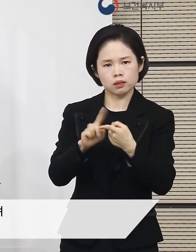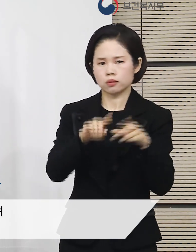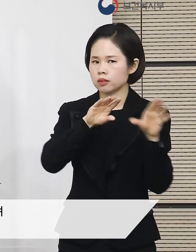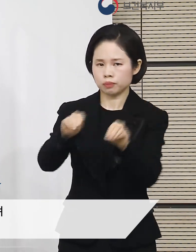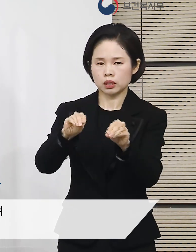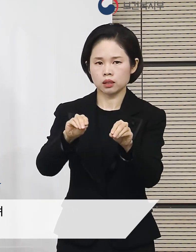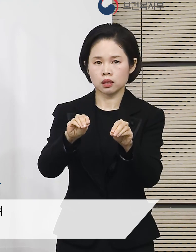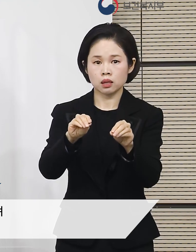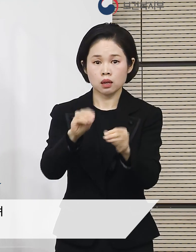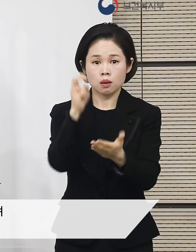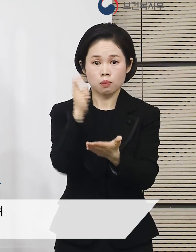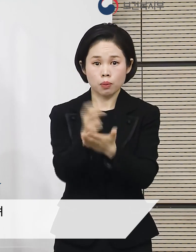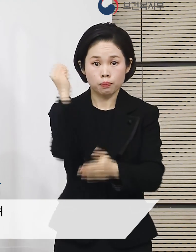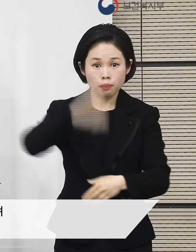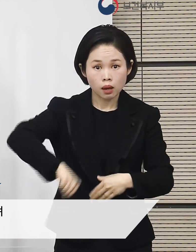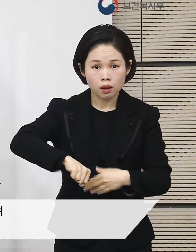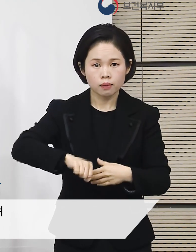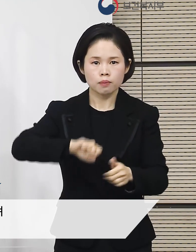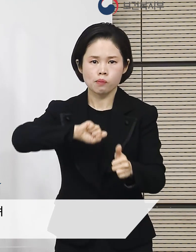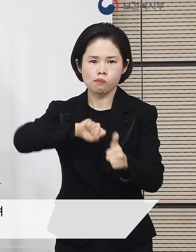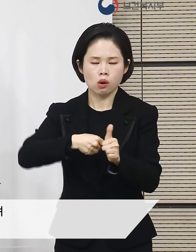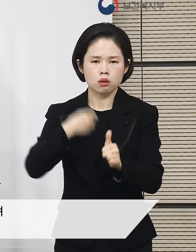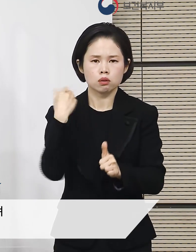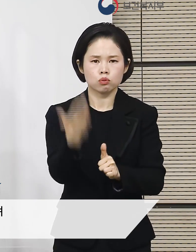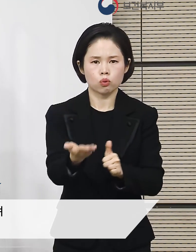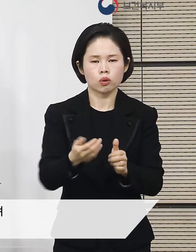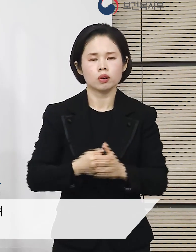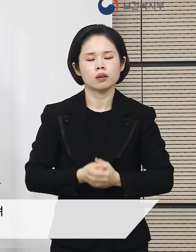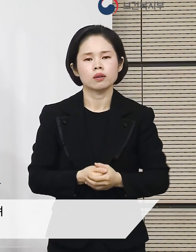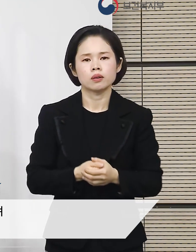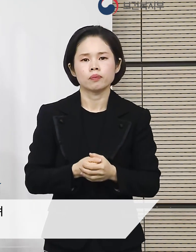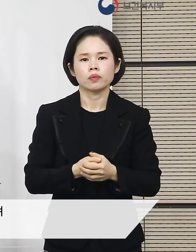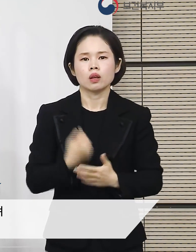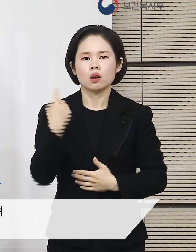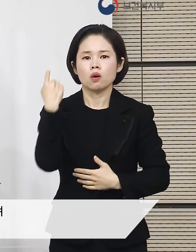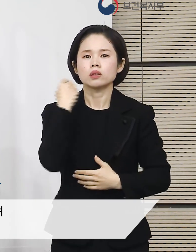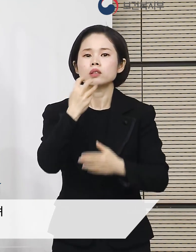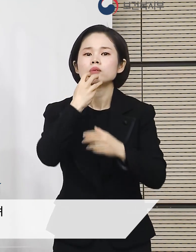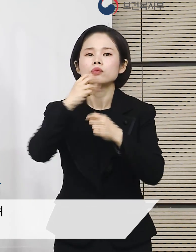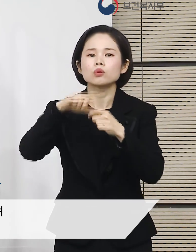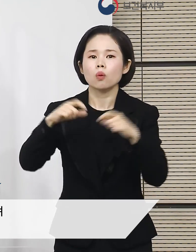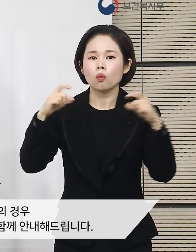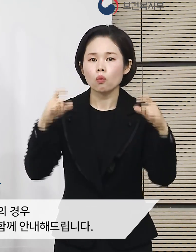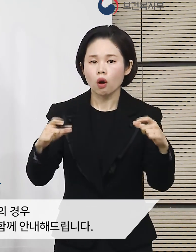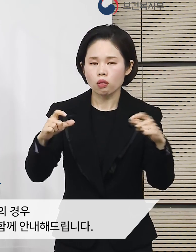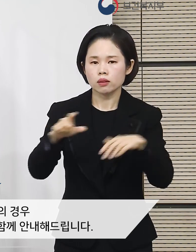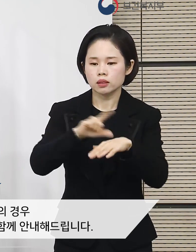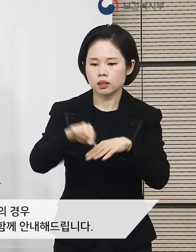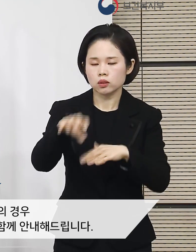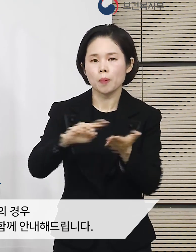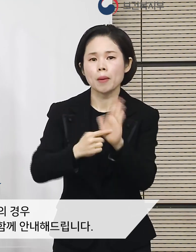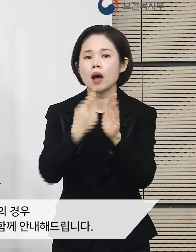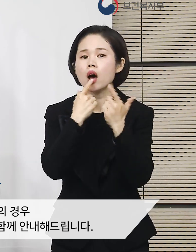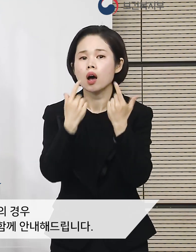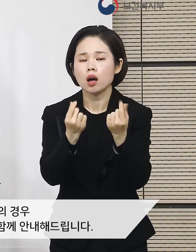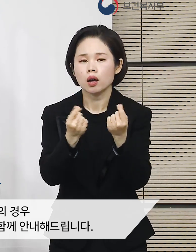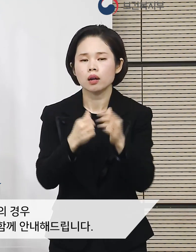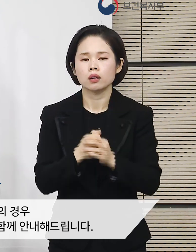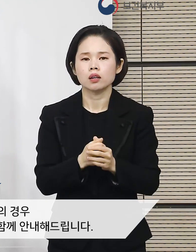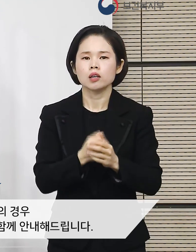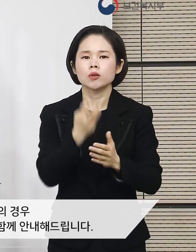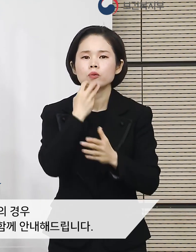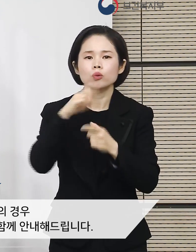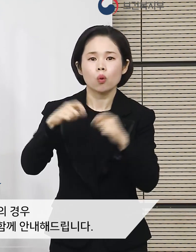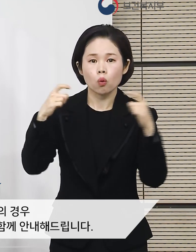모임이 금지되며 위반 시 과태료 처분이 부과될 것입니다. 어제 수도권 지자체에서 발표한